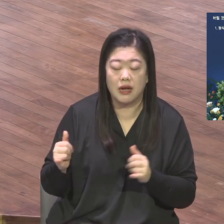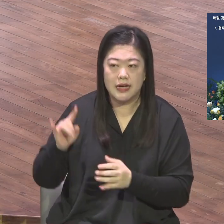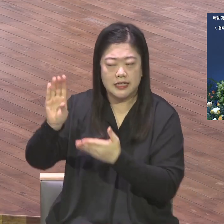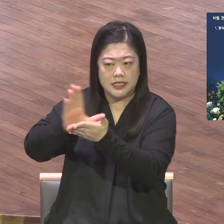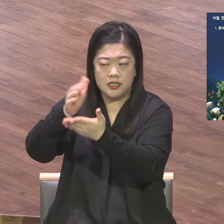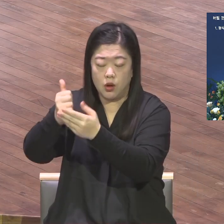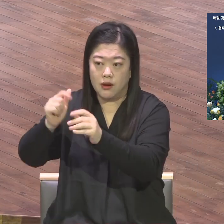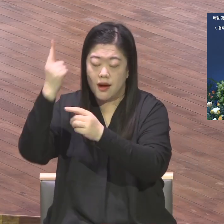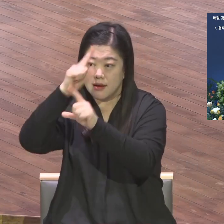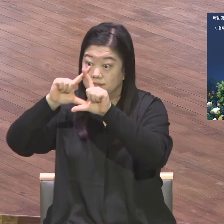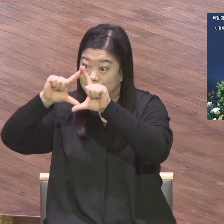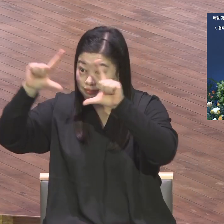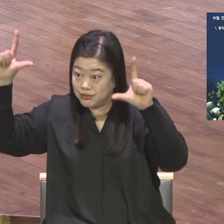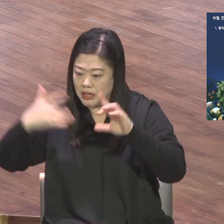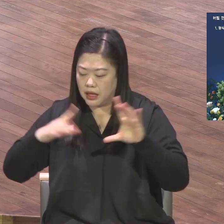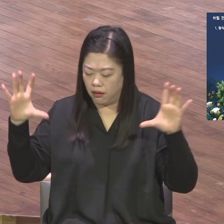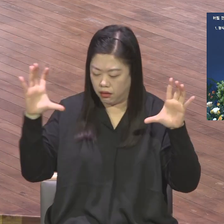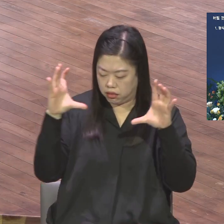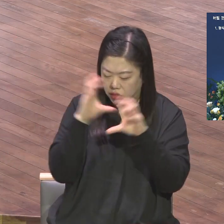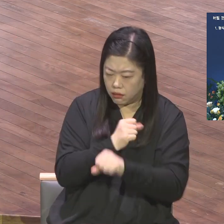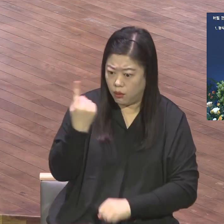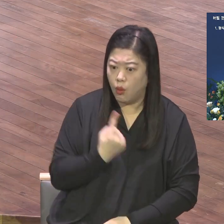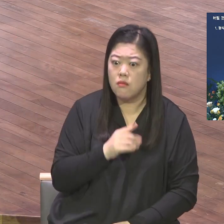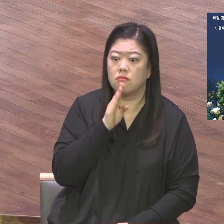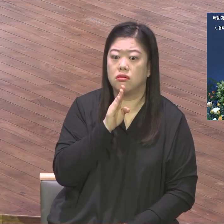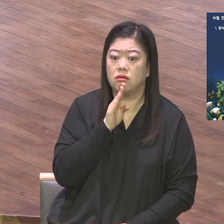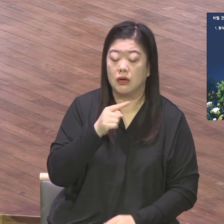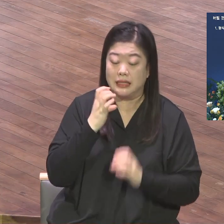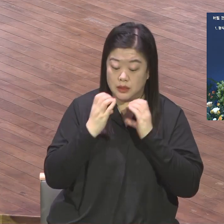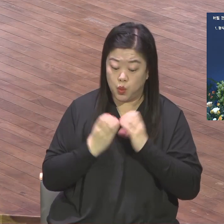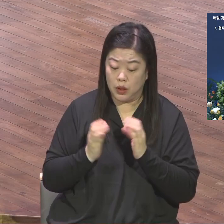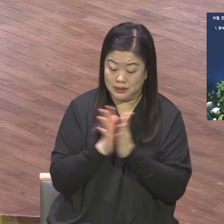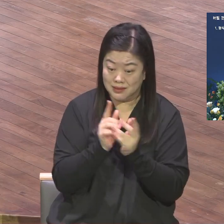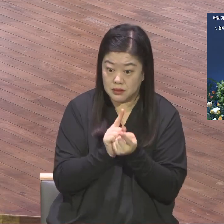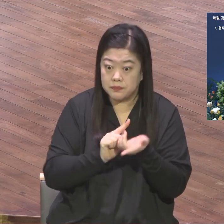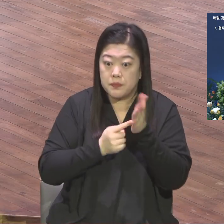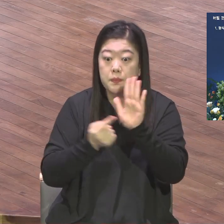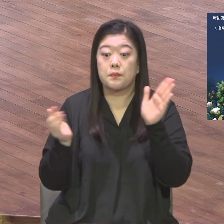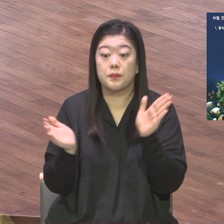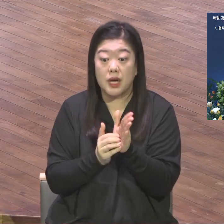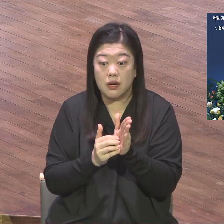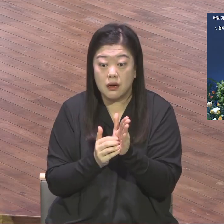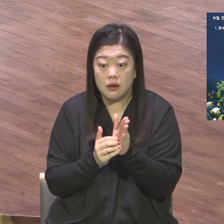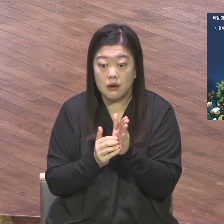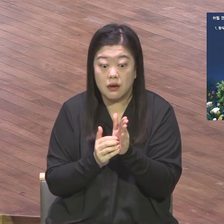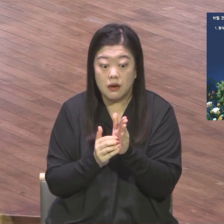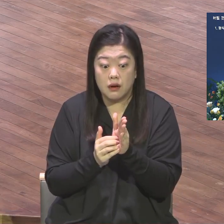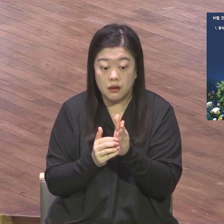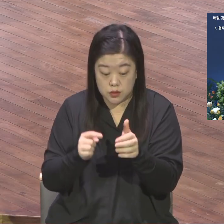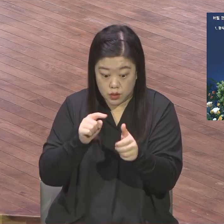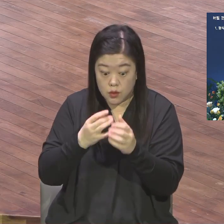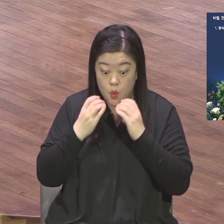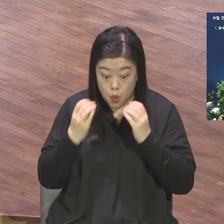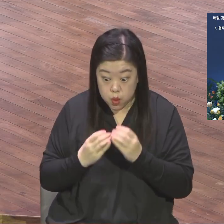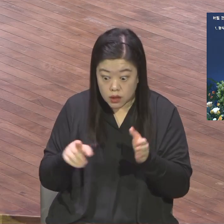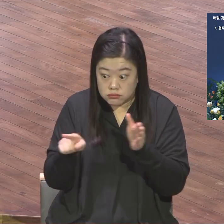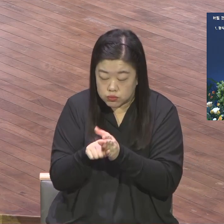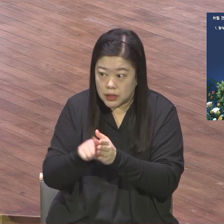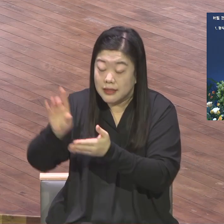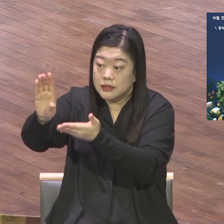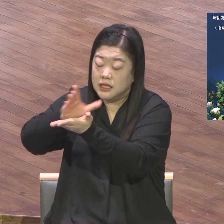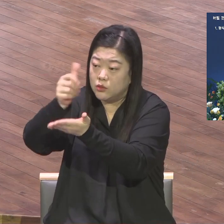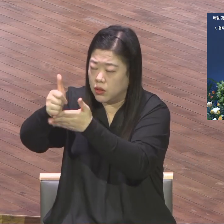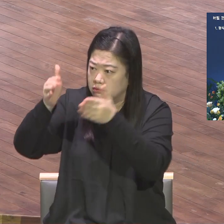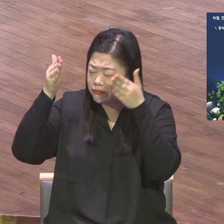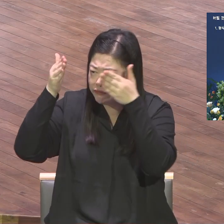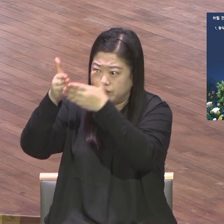나는 쇠하야리라 이렇게 말할 정도로 그렇게 오직 예수 그리스도만